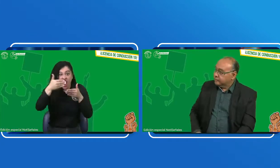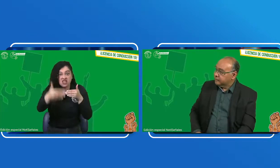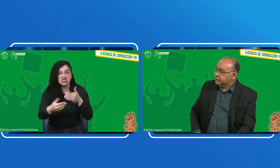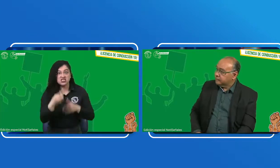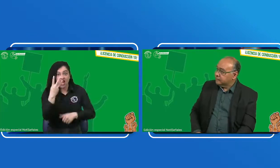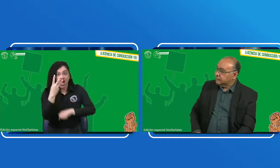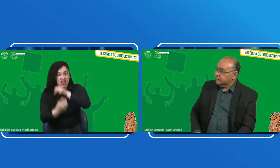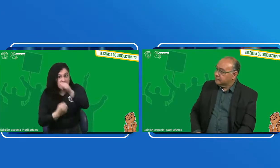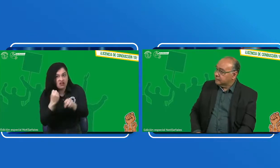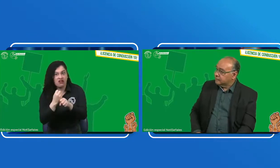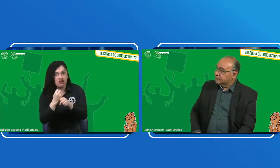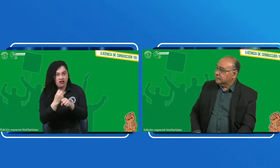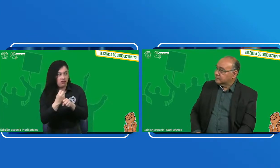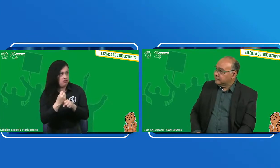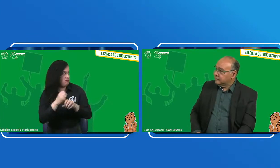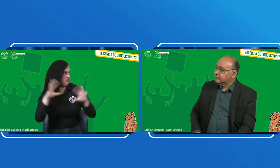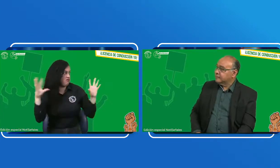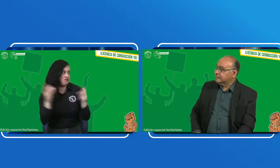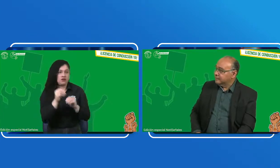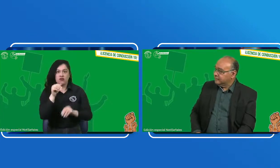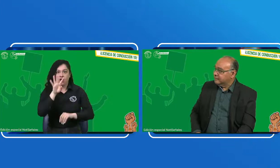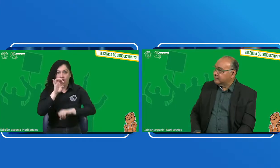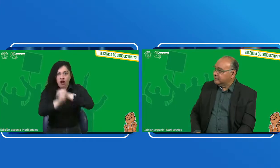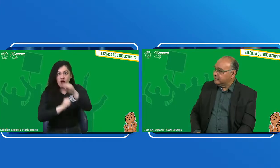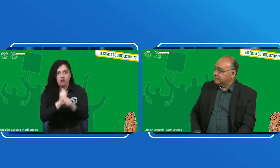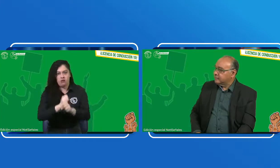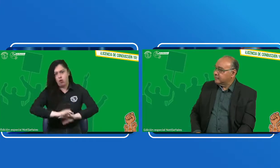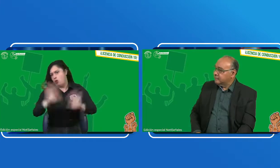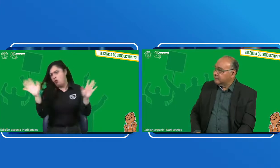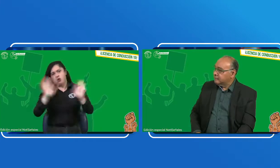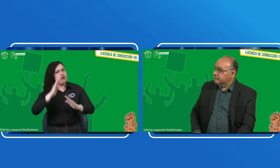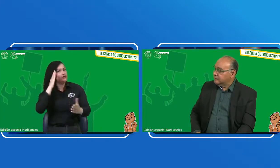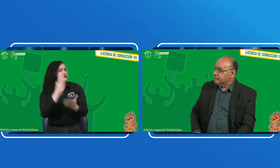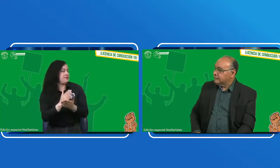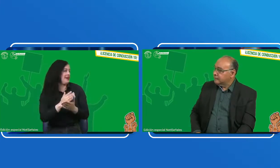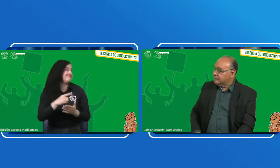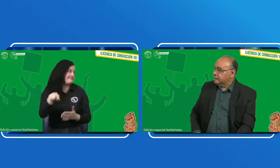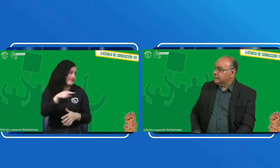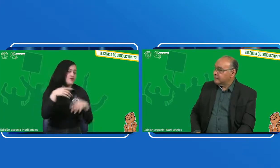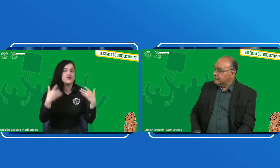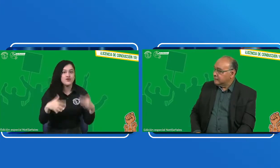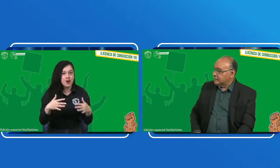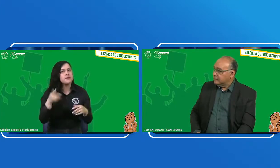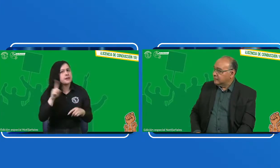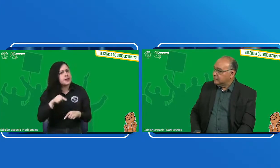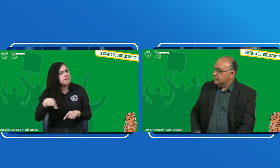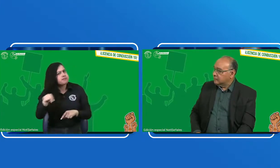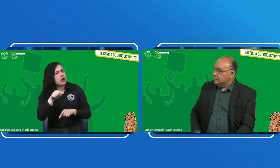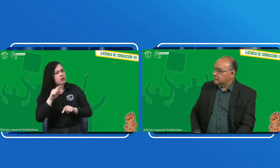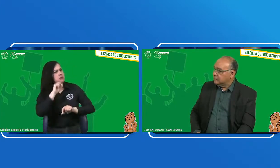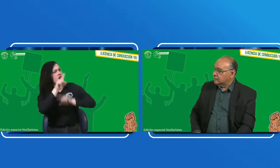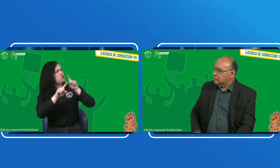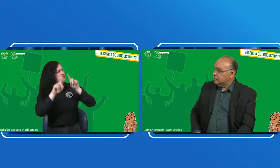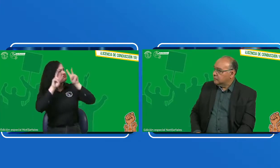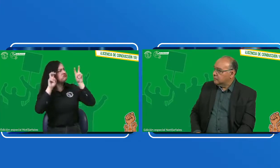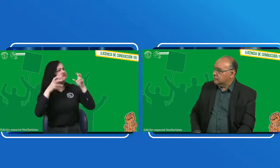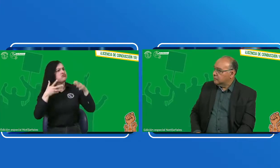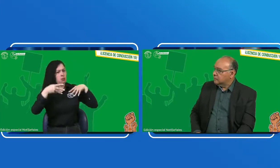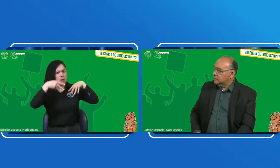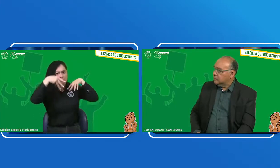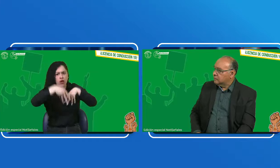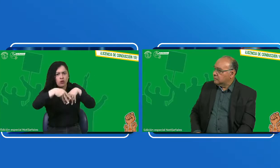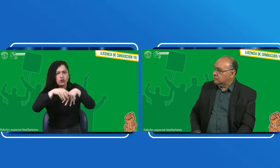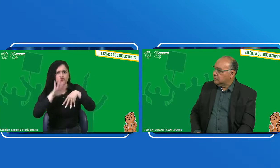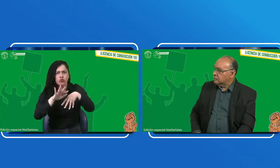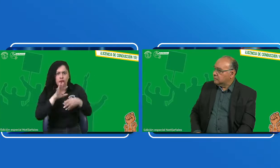son 16 años, y aparte esperar 3 años más, o sea, 19 años, no se puede esperar